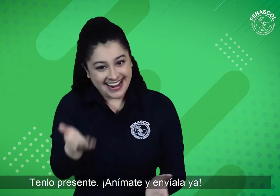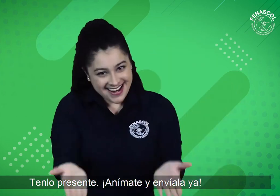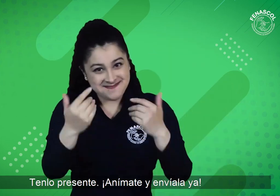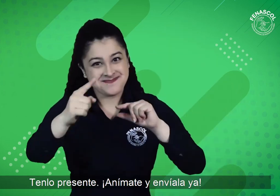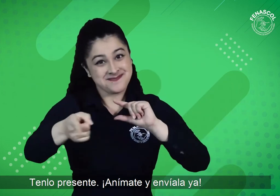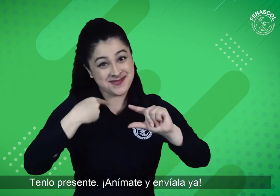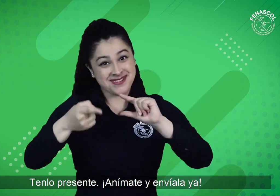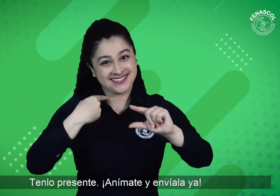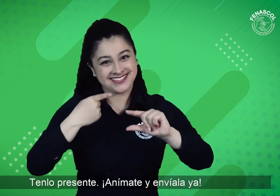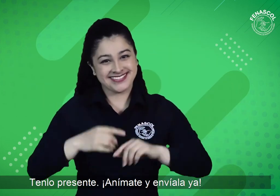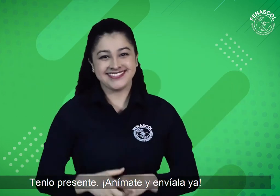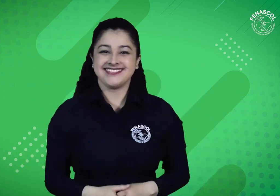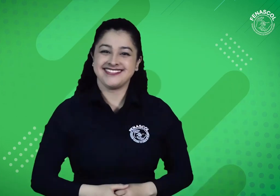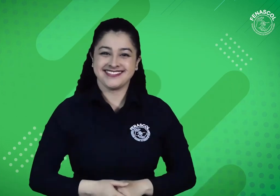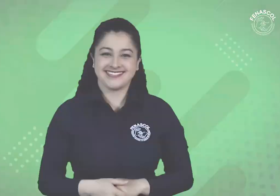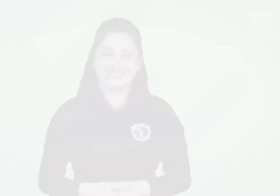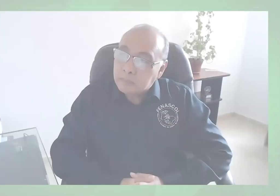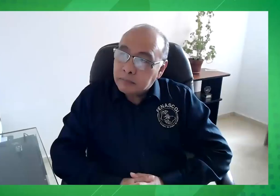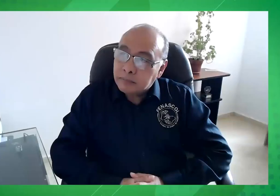anímate y envíala ya.